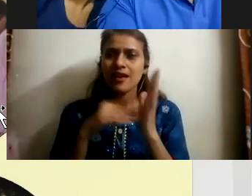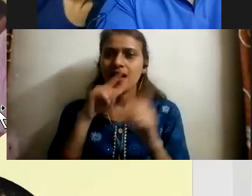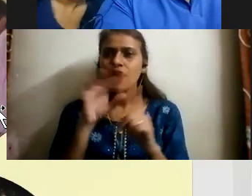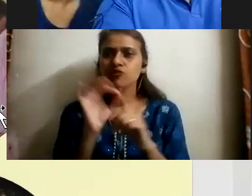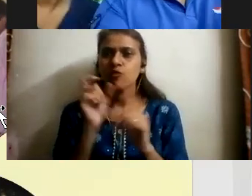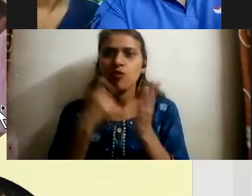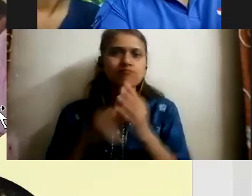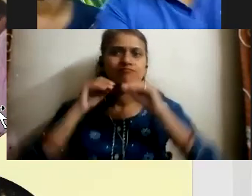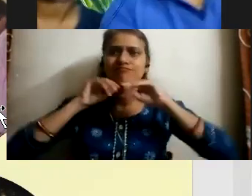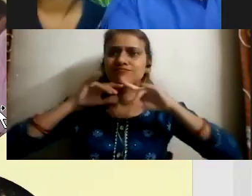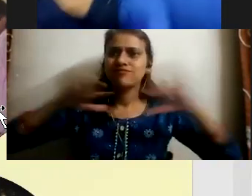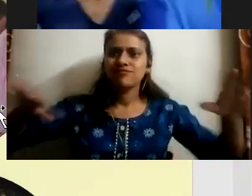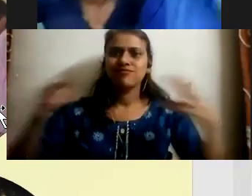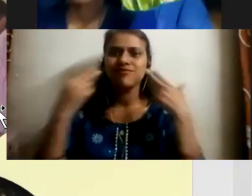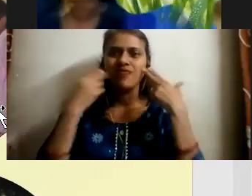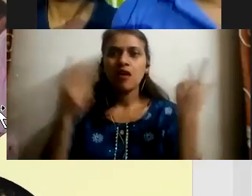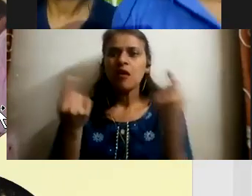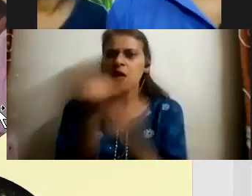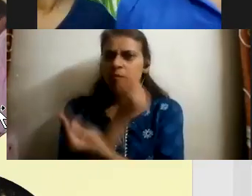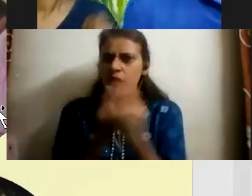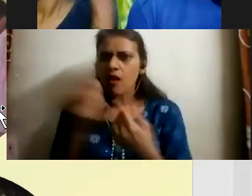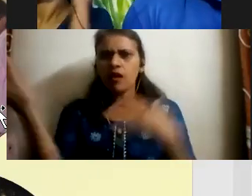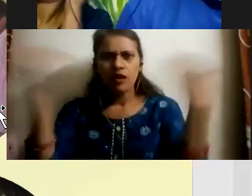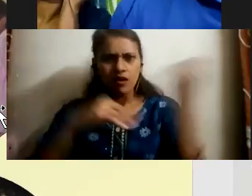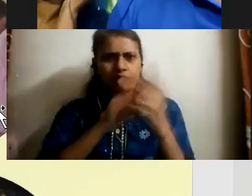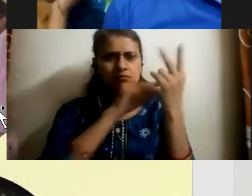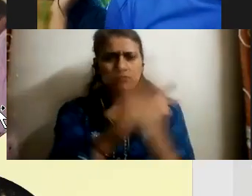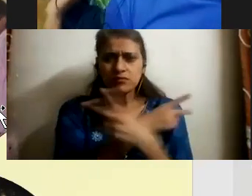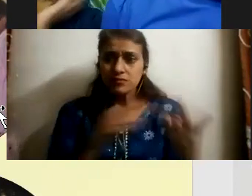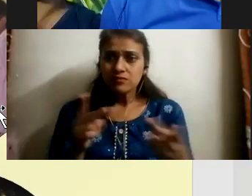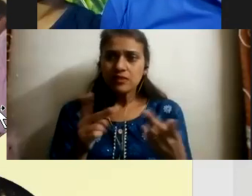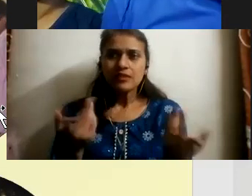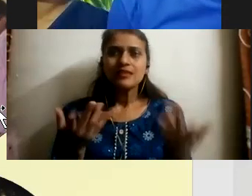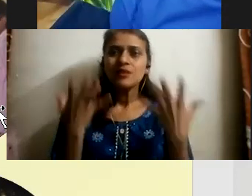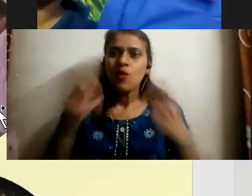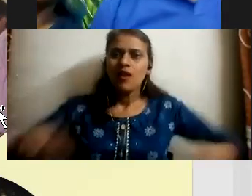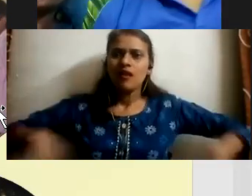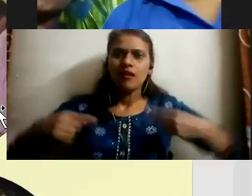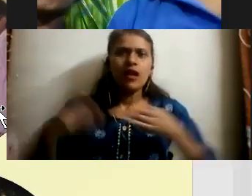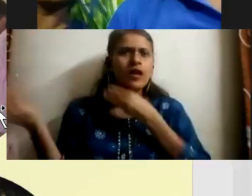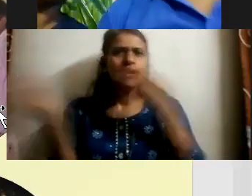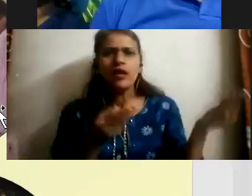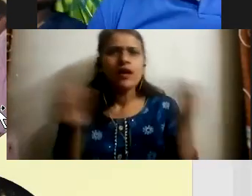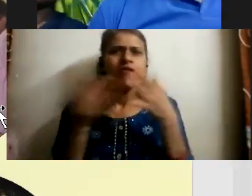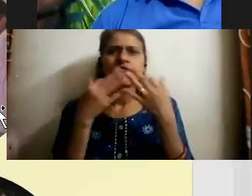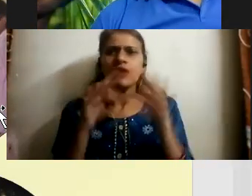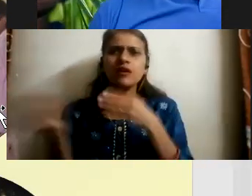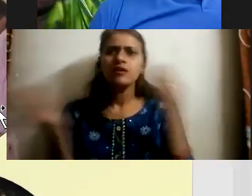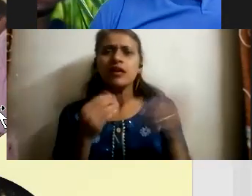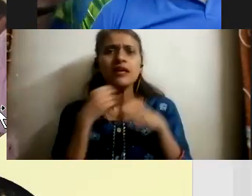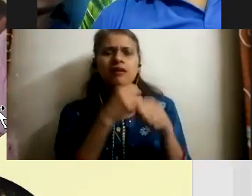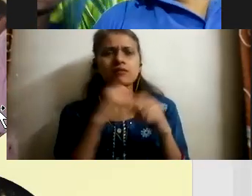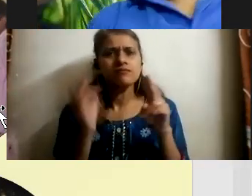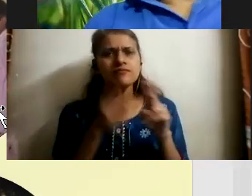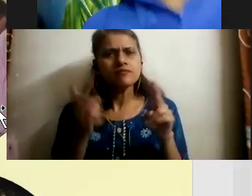गया क्योंकि वहां पे फिर पॉलिटिशियंस आए या कोई भी आए पार्टी आए उनको व्हील चेयर दिलाने लगे पता लगा कि यहाँ पे कुछ